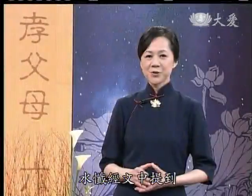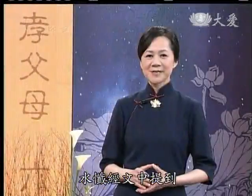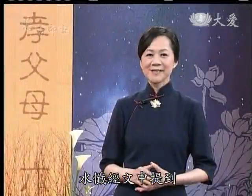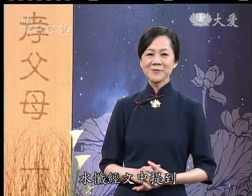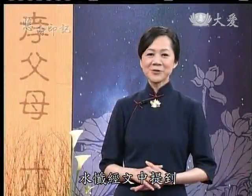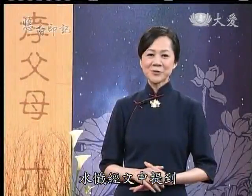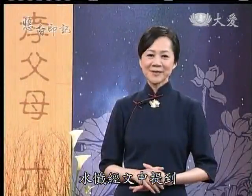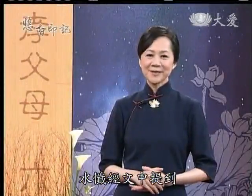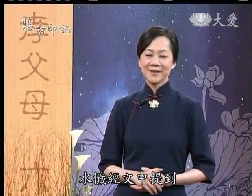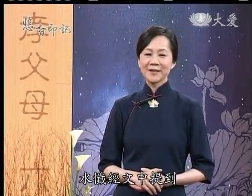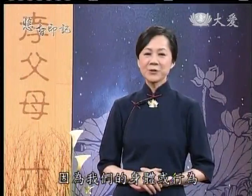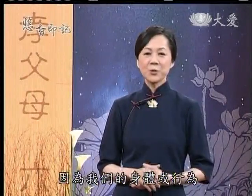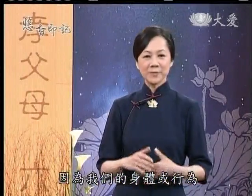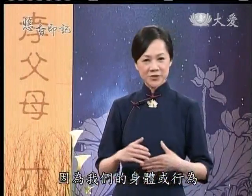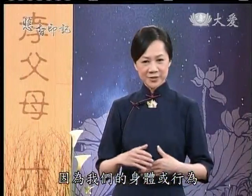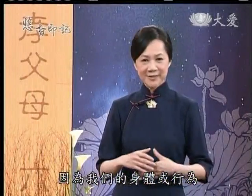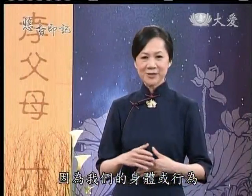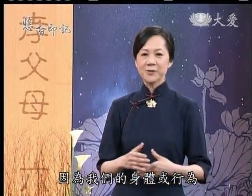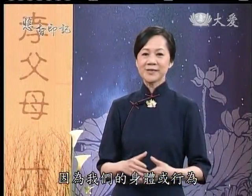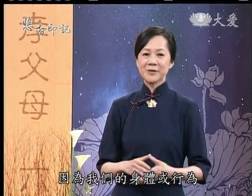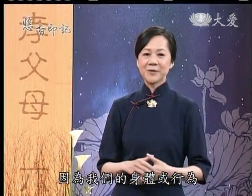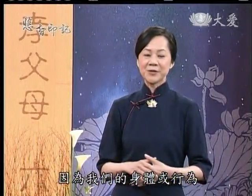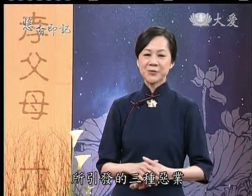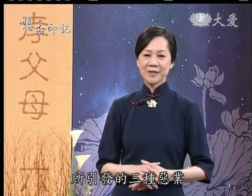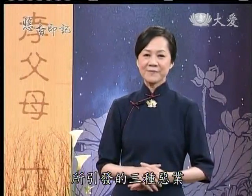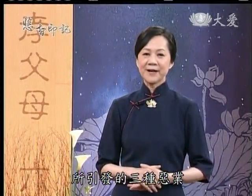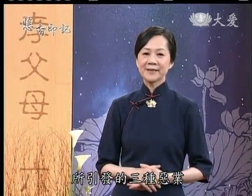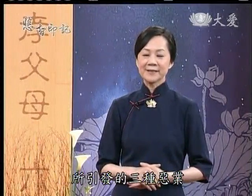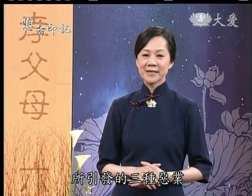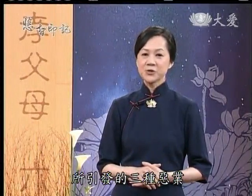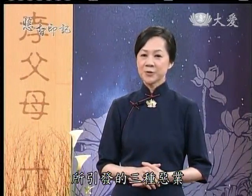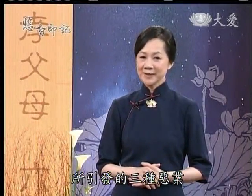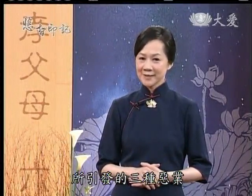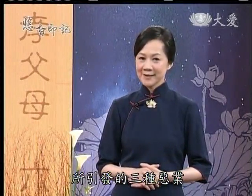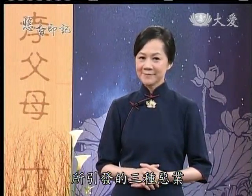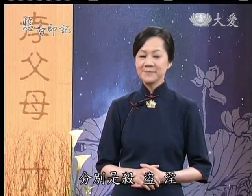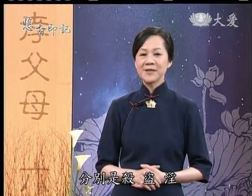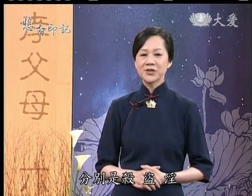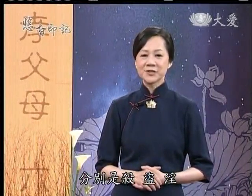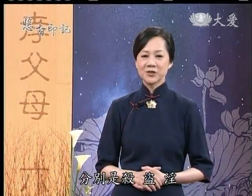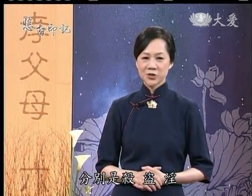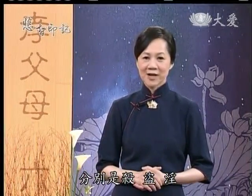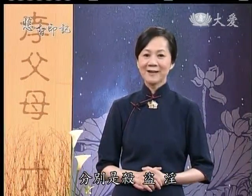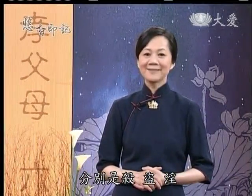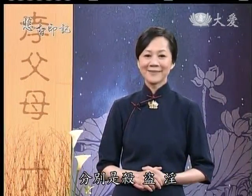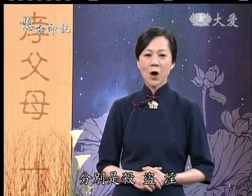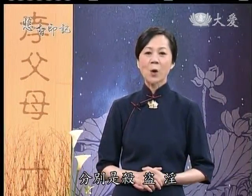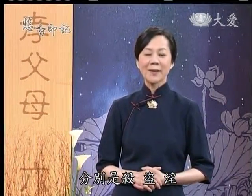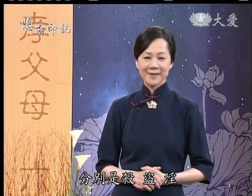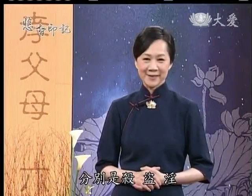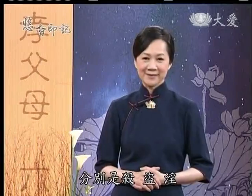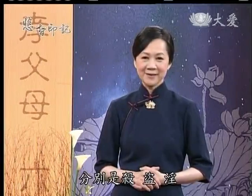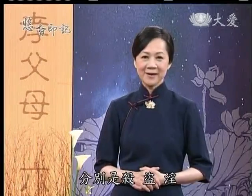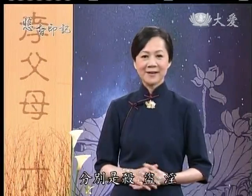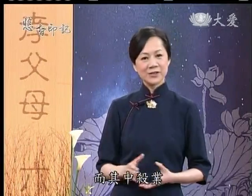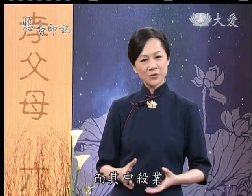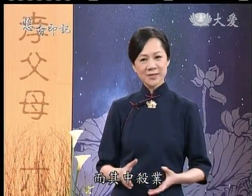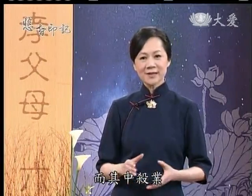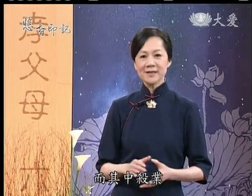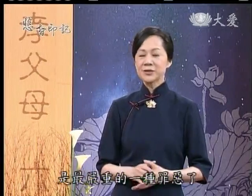水参经文中提到，因为我们的身体或行为所引发的三种恶业分别是杀、盗、淫，而其中杀业